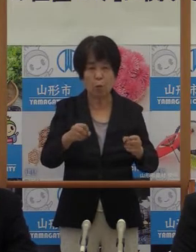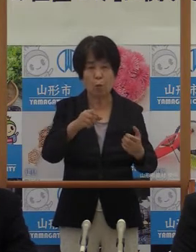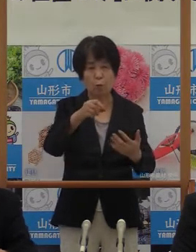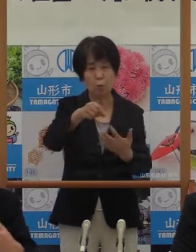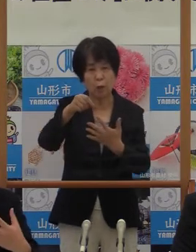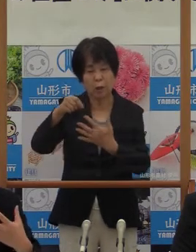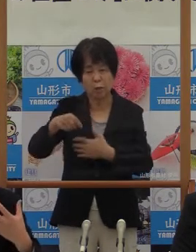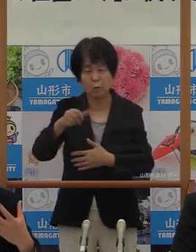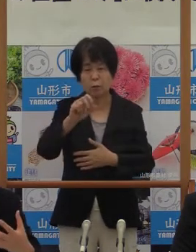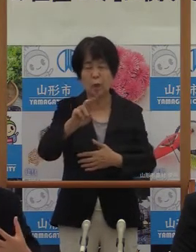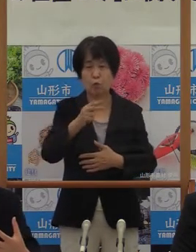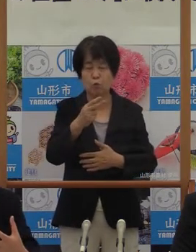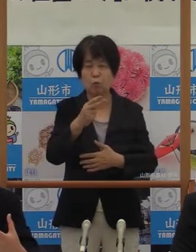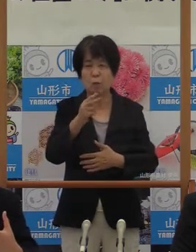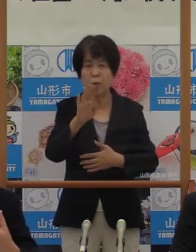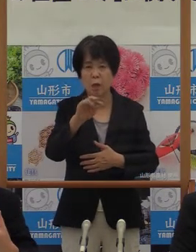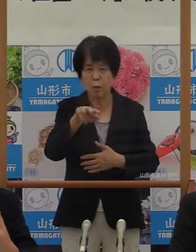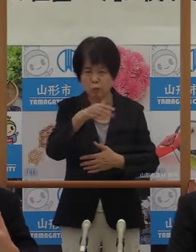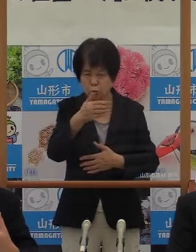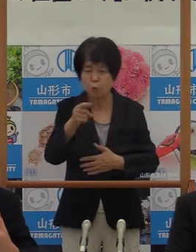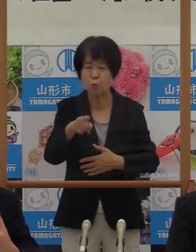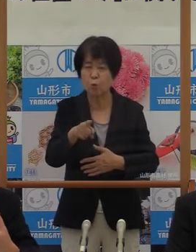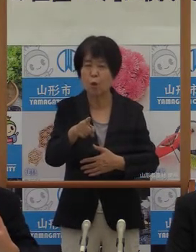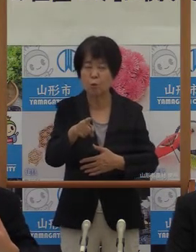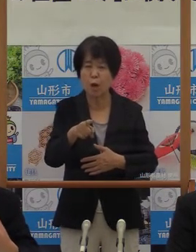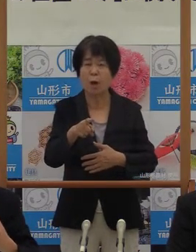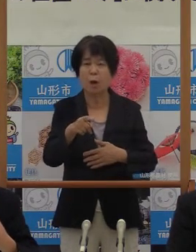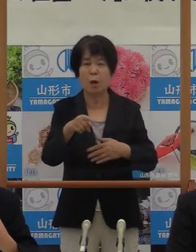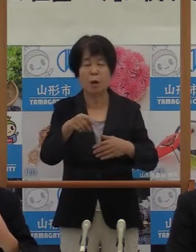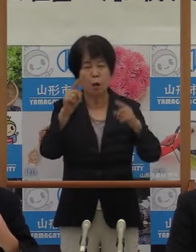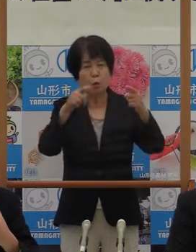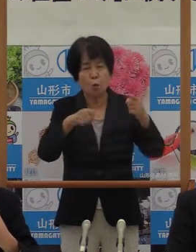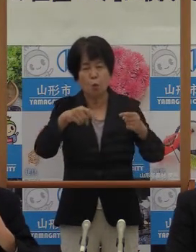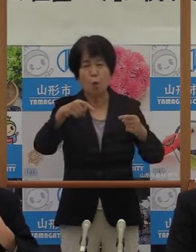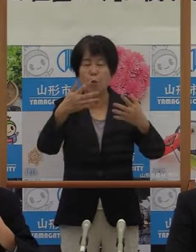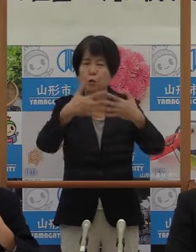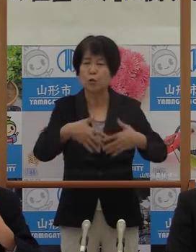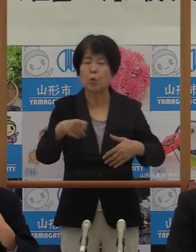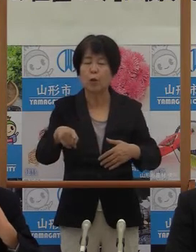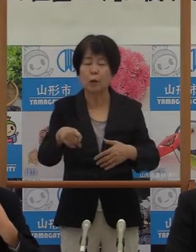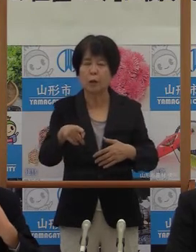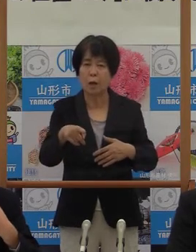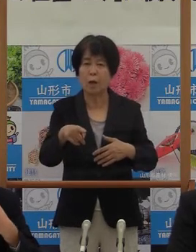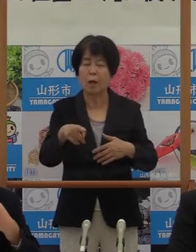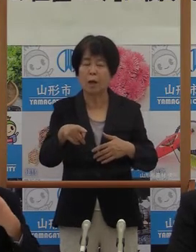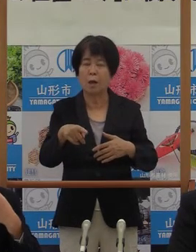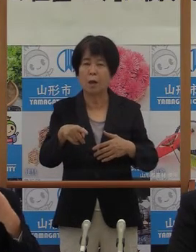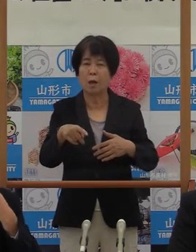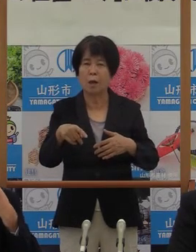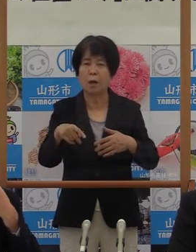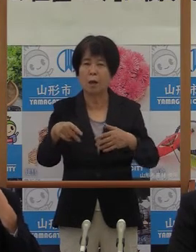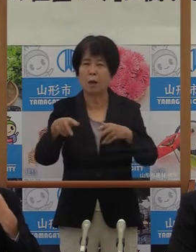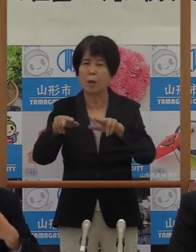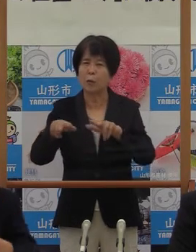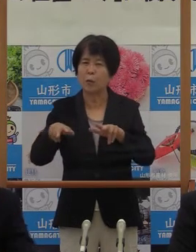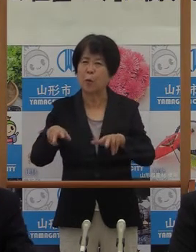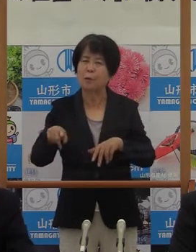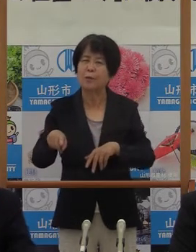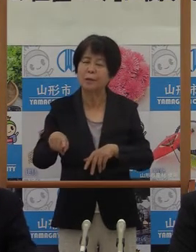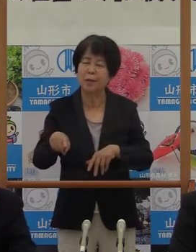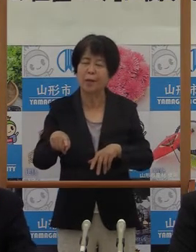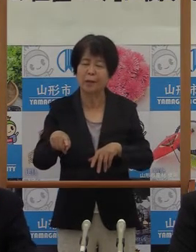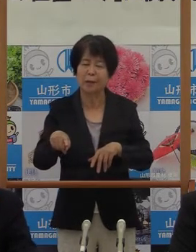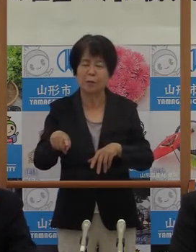ですね、やはりその公募条件の設定自体がですね、行政のだけの固い頭だとです